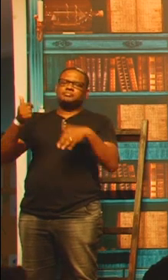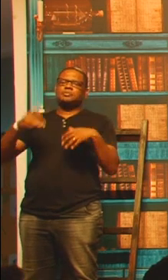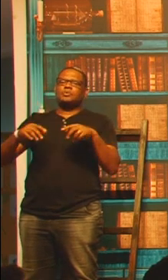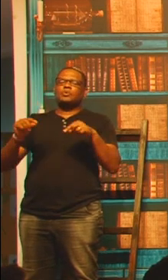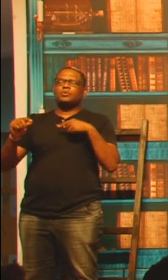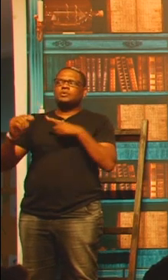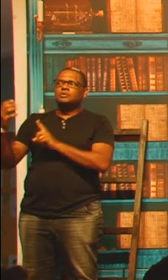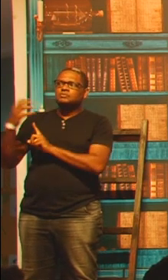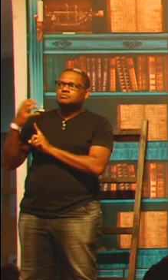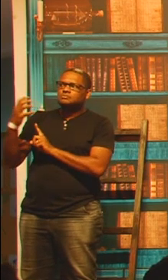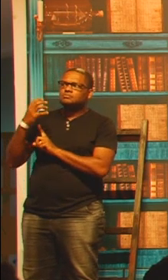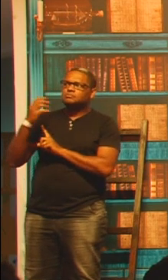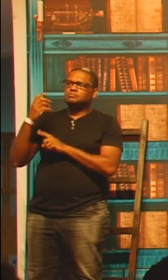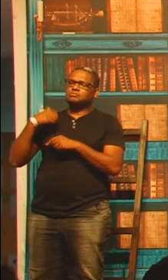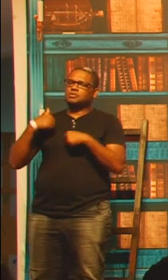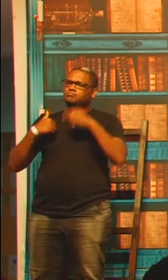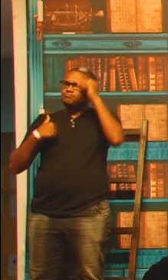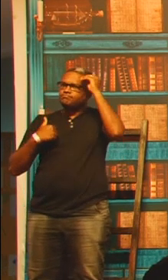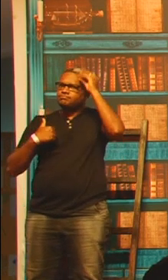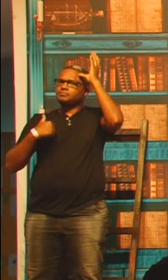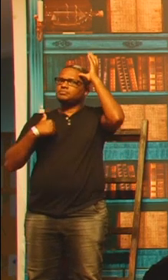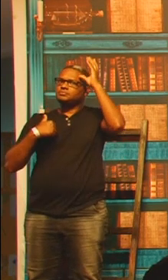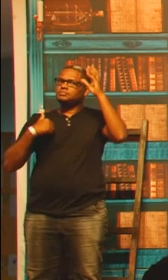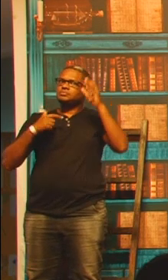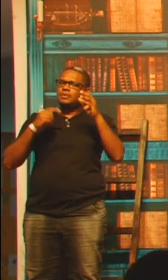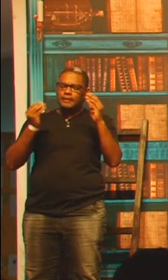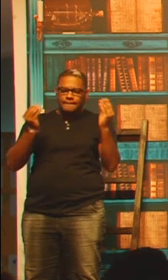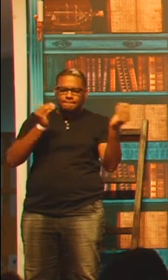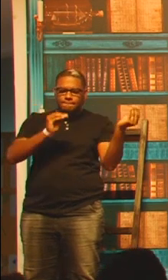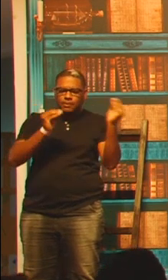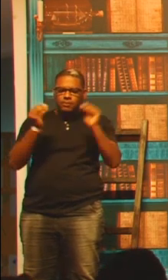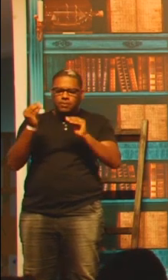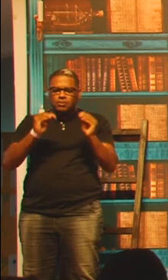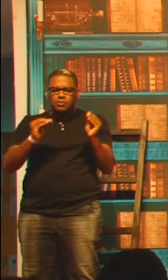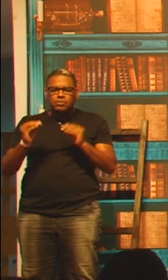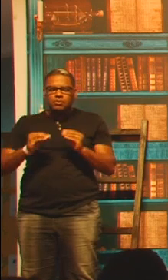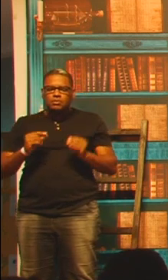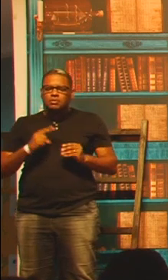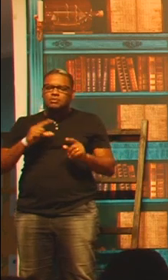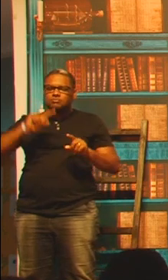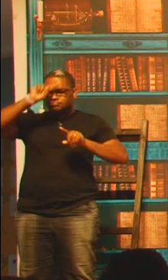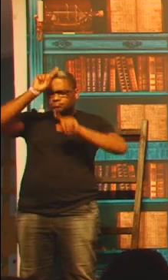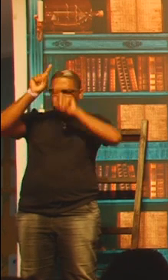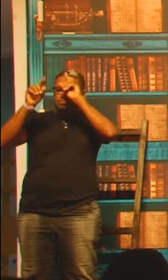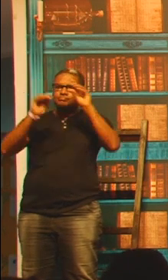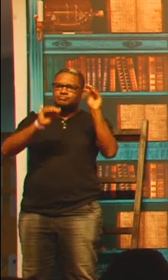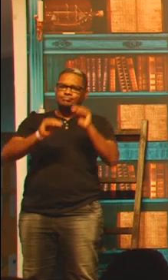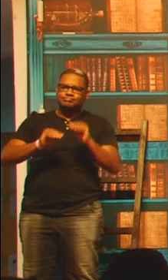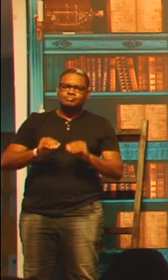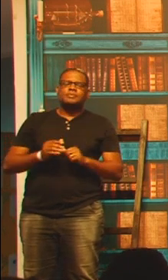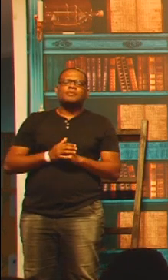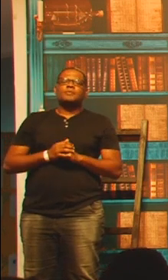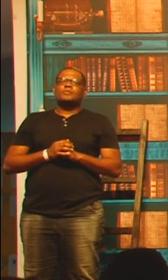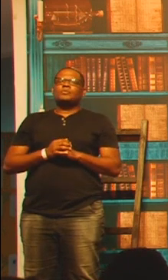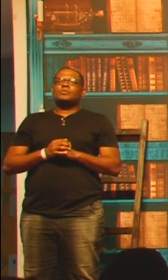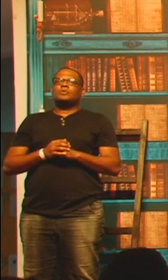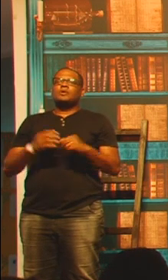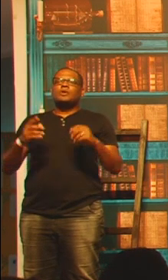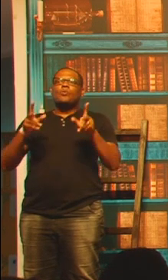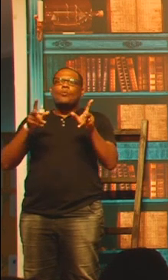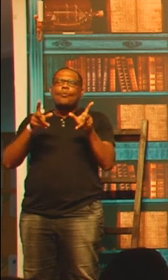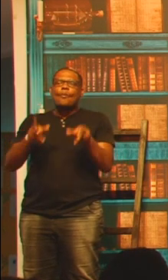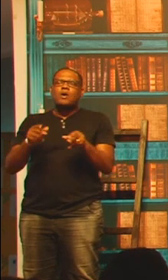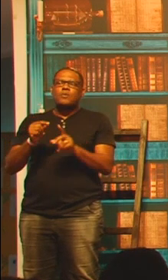acabou me dando bagagem e estofo para que eu preenchesse de alguma maneira as histórias, assim como